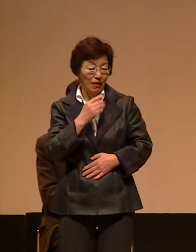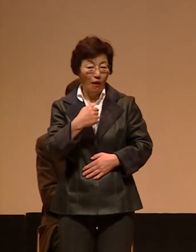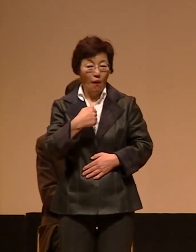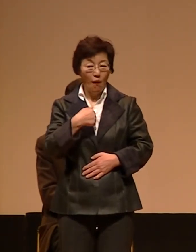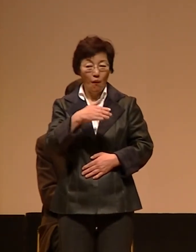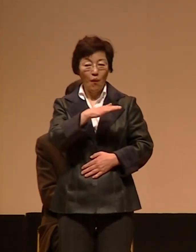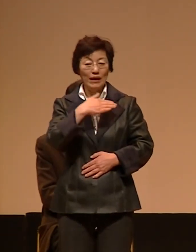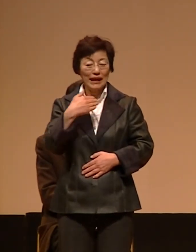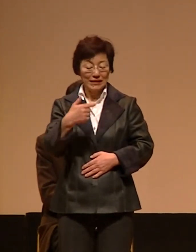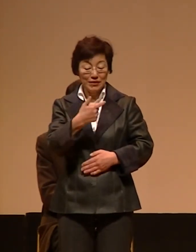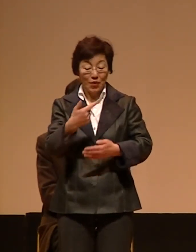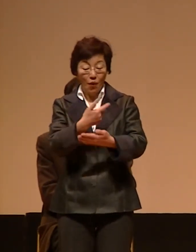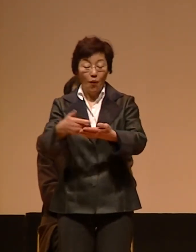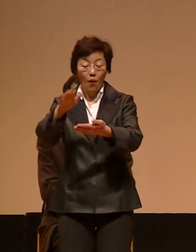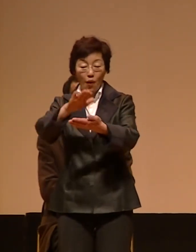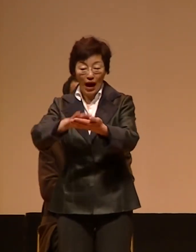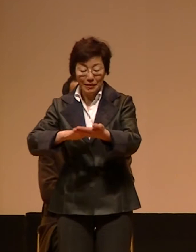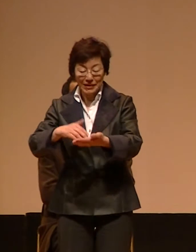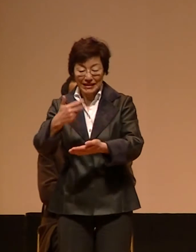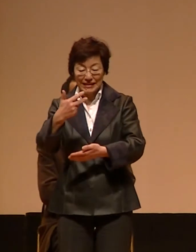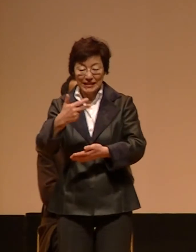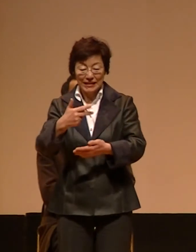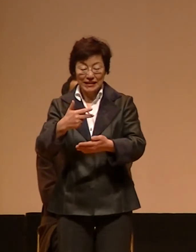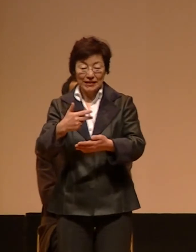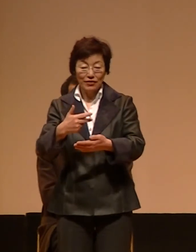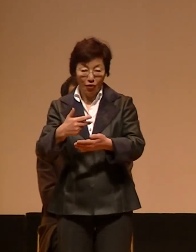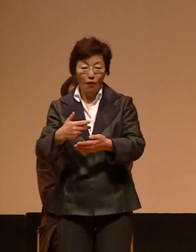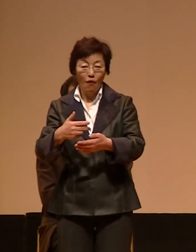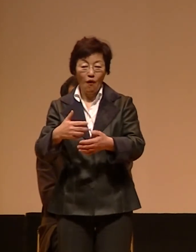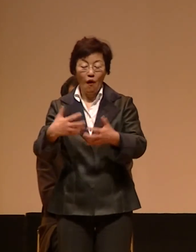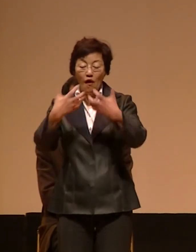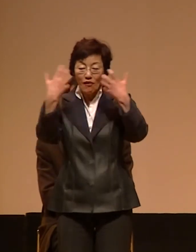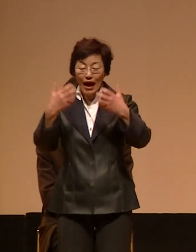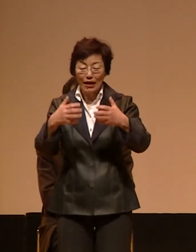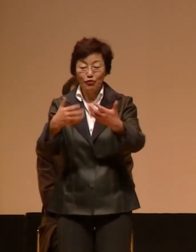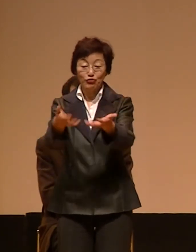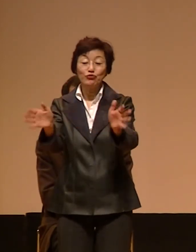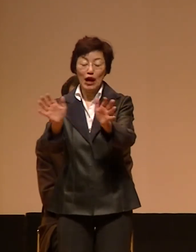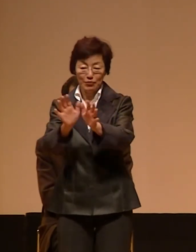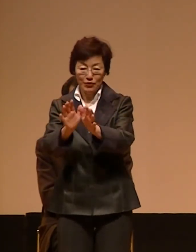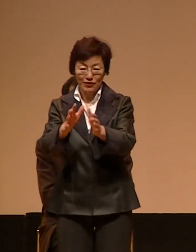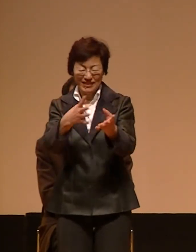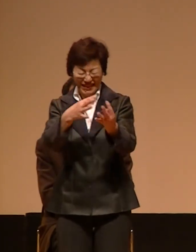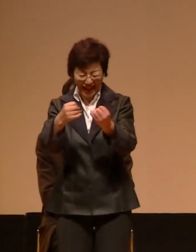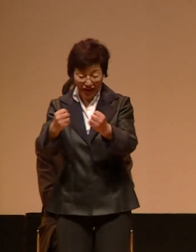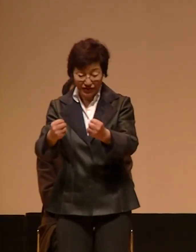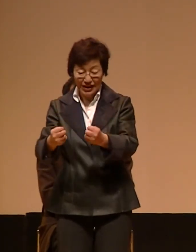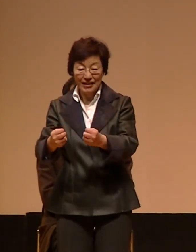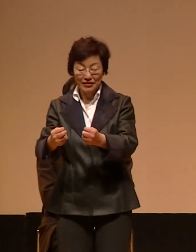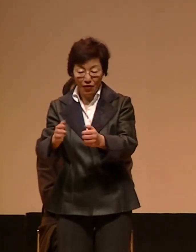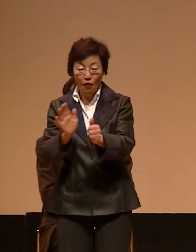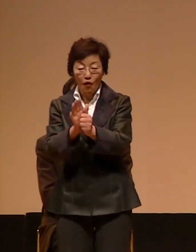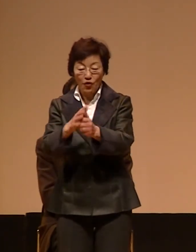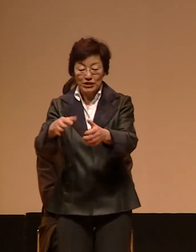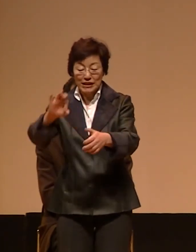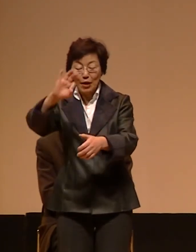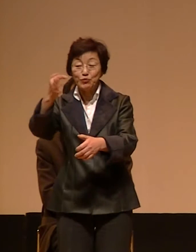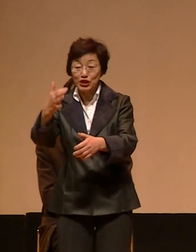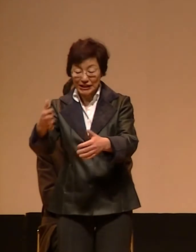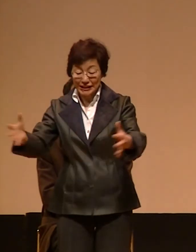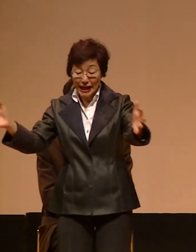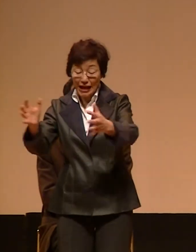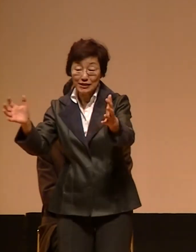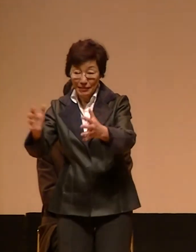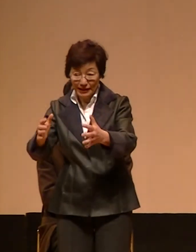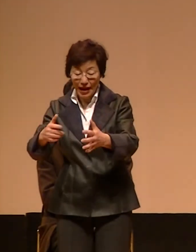私たちは大網白里ライオンズクラブでたくさんの支援物資を5日目に集めまして、6日目